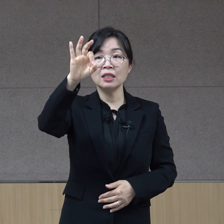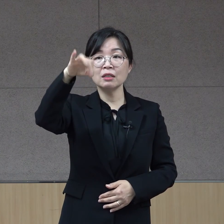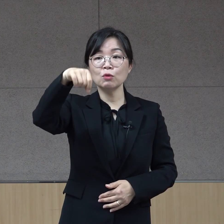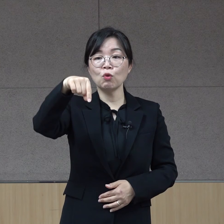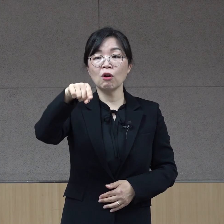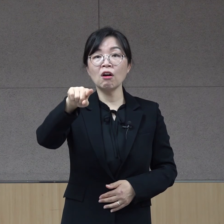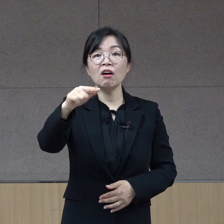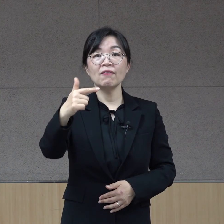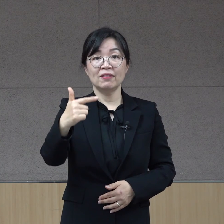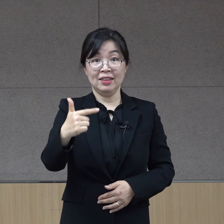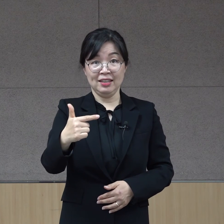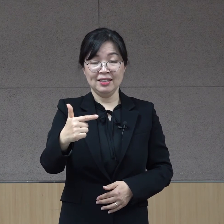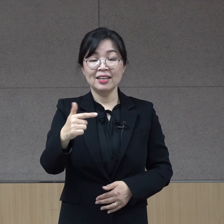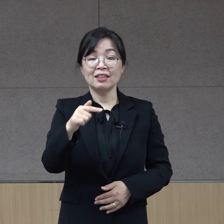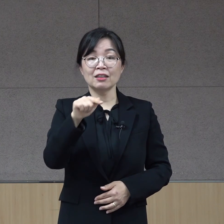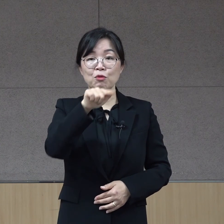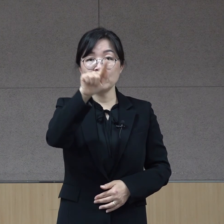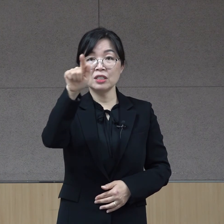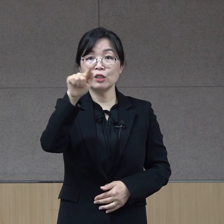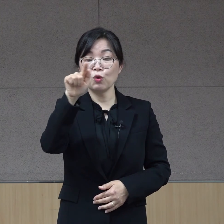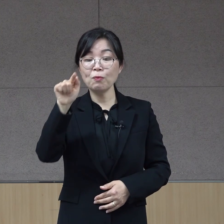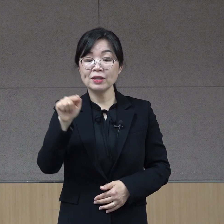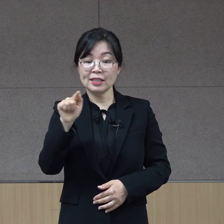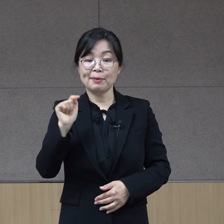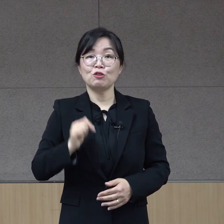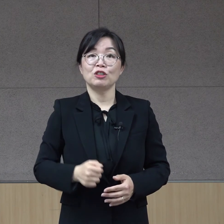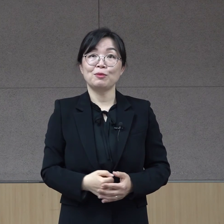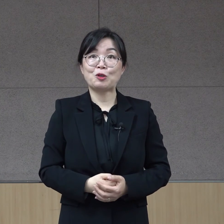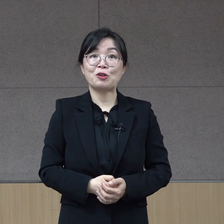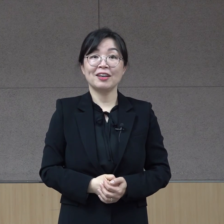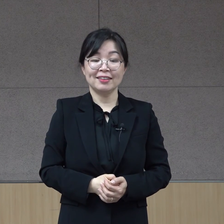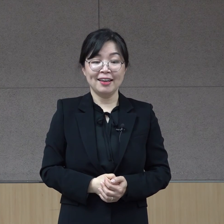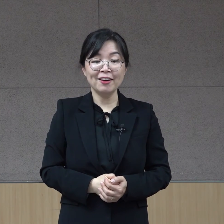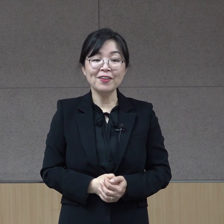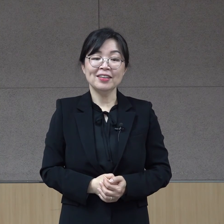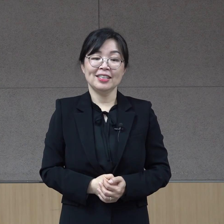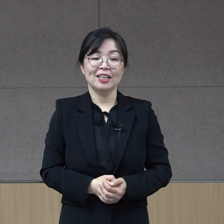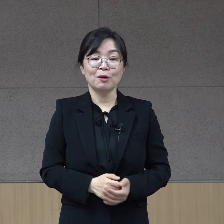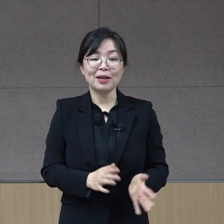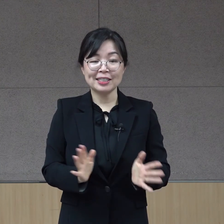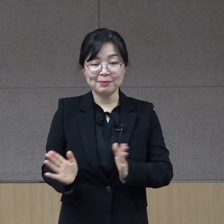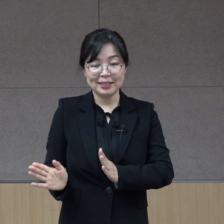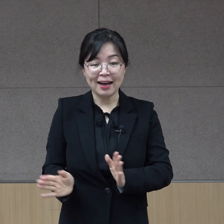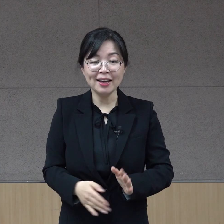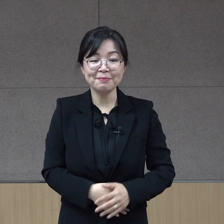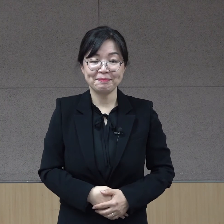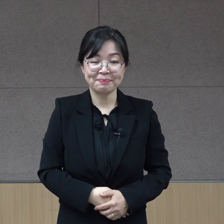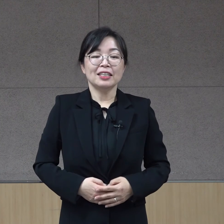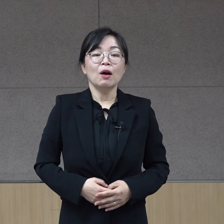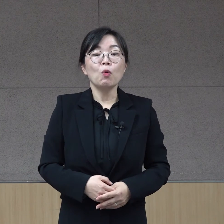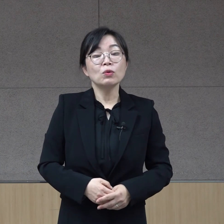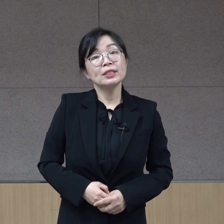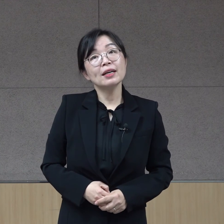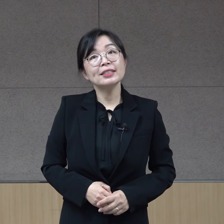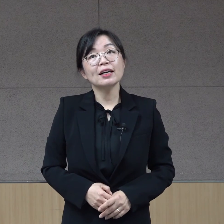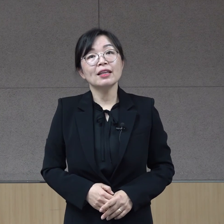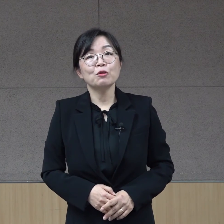이응, 워, 니은 이렇게 위치를 좀 잡아주시면 좋을 것 같아요. 자, 넘어가겠습니다. 자, 지난 시간에